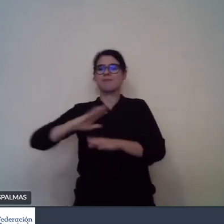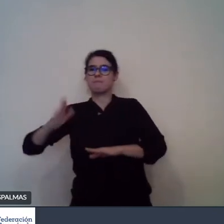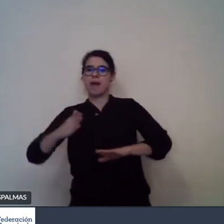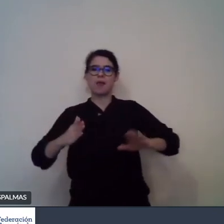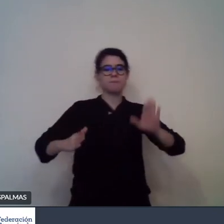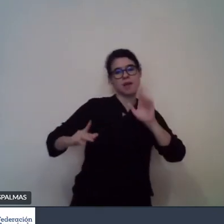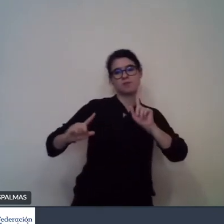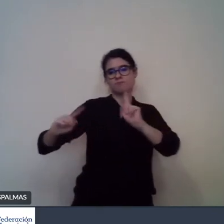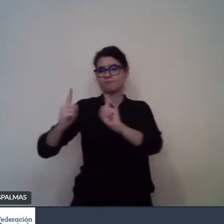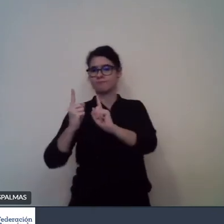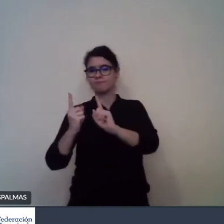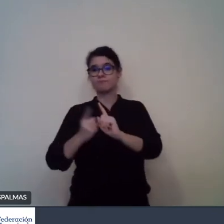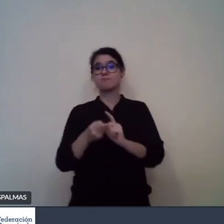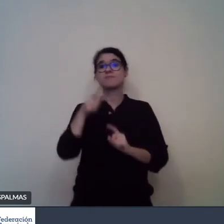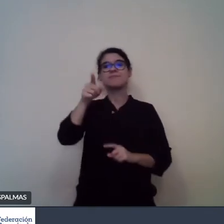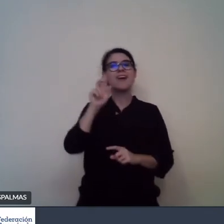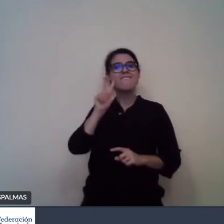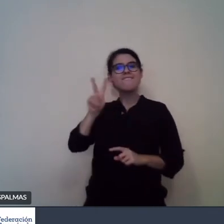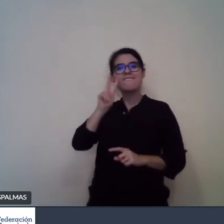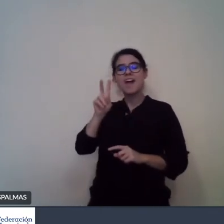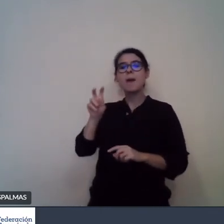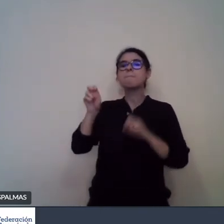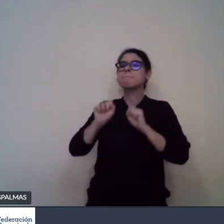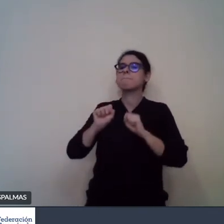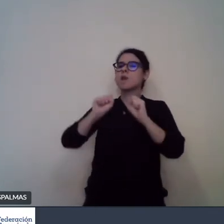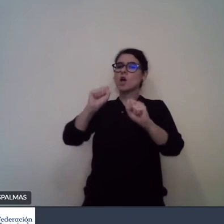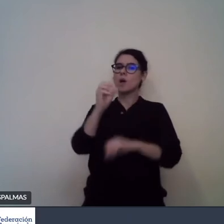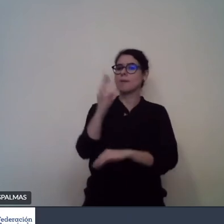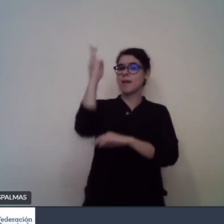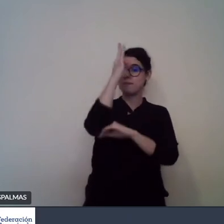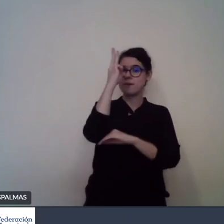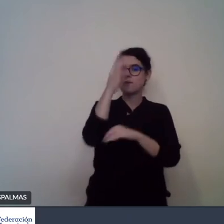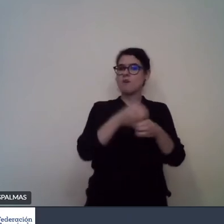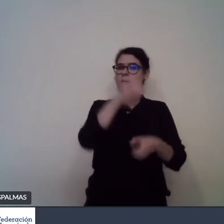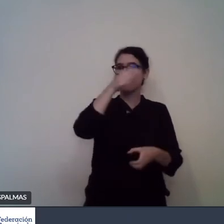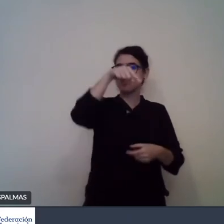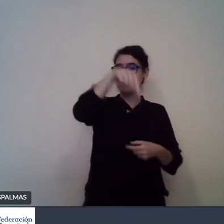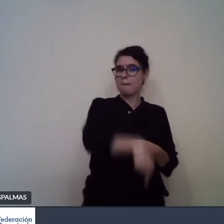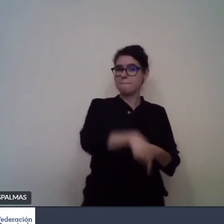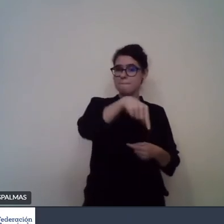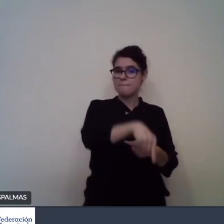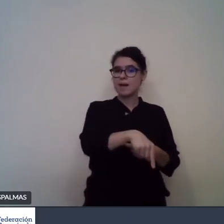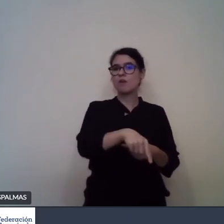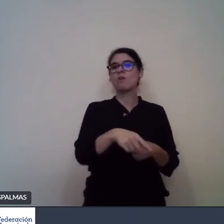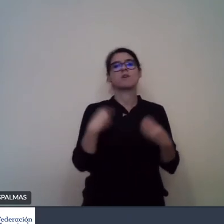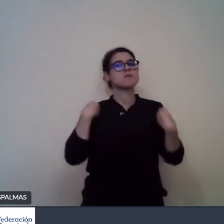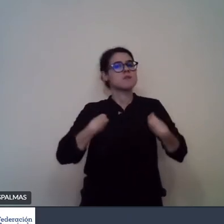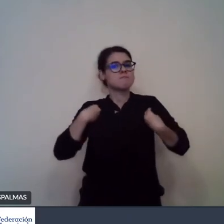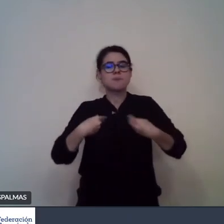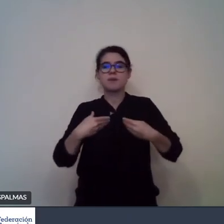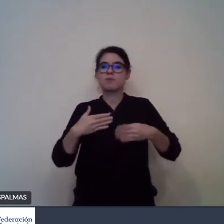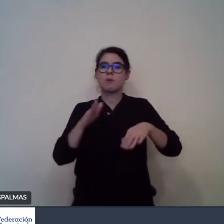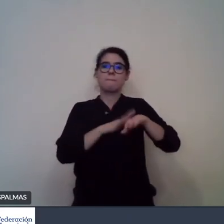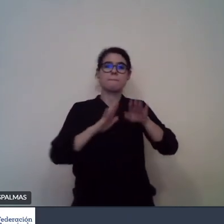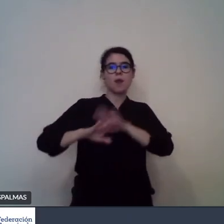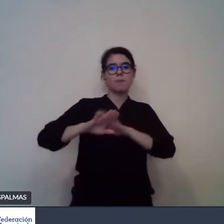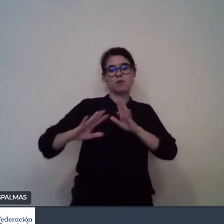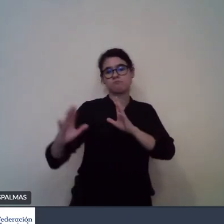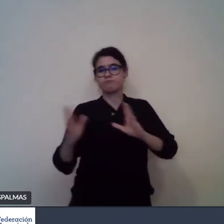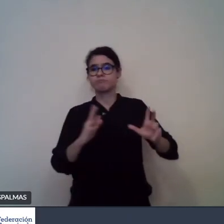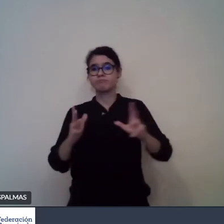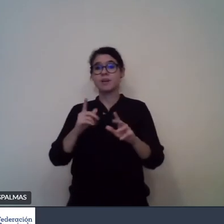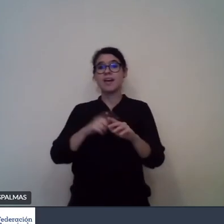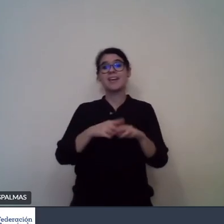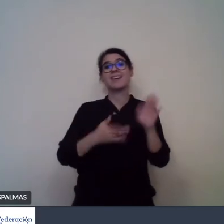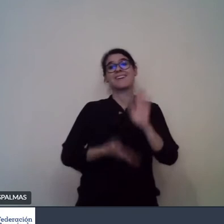cross screen o un bloqueo para pivot para jugar en poste bajo, simultáneo al mano a mano. Y una subida de tirador, normalmente